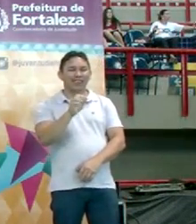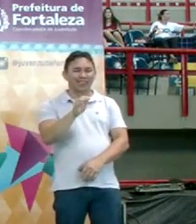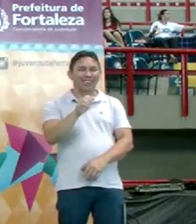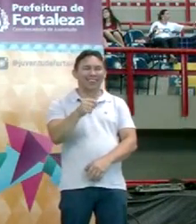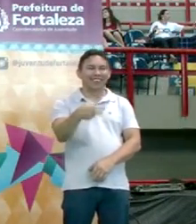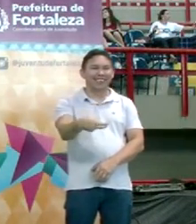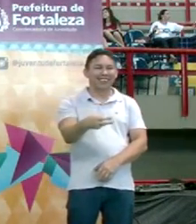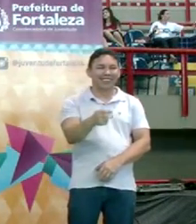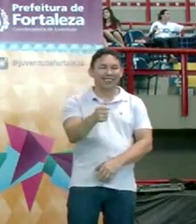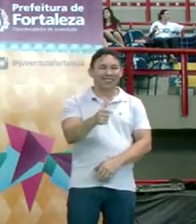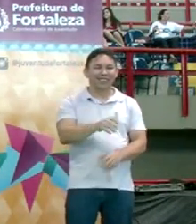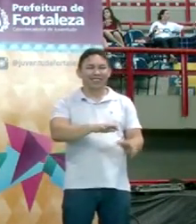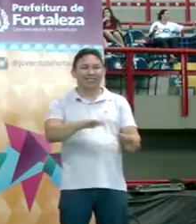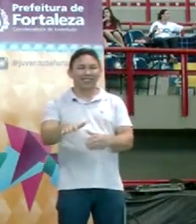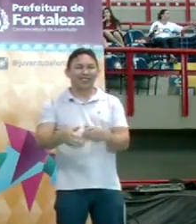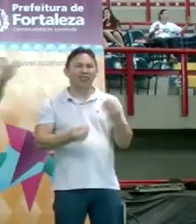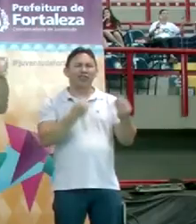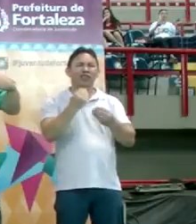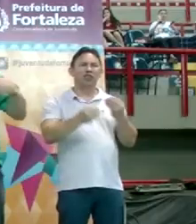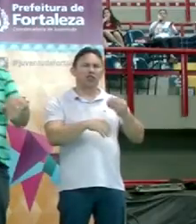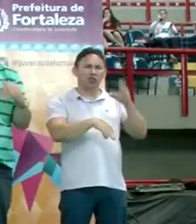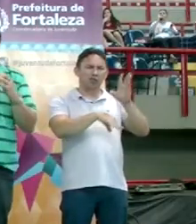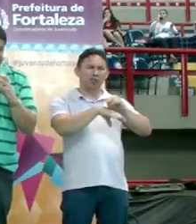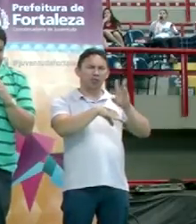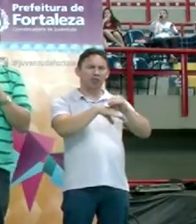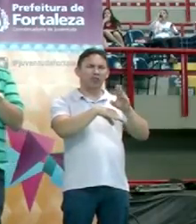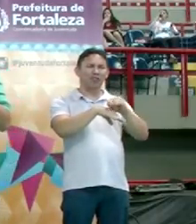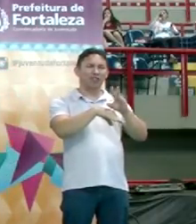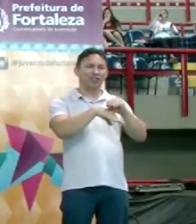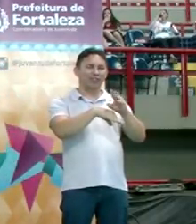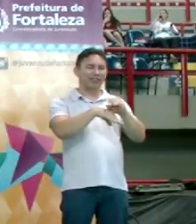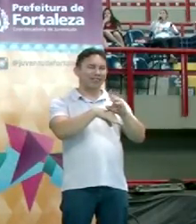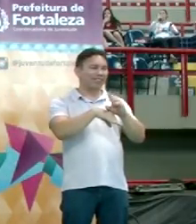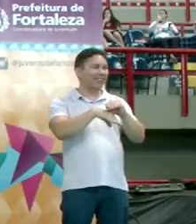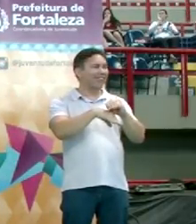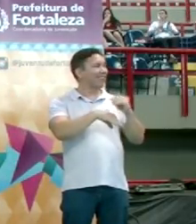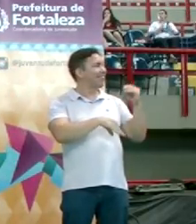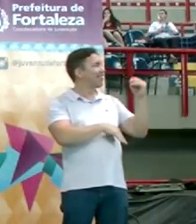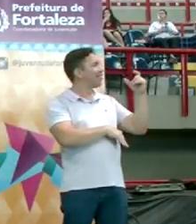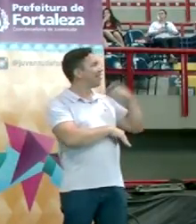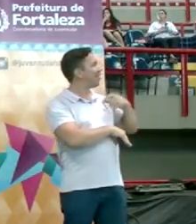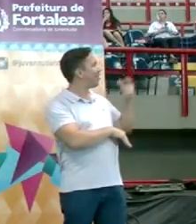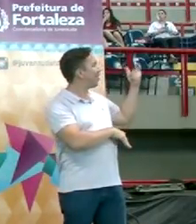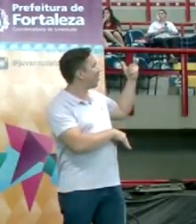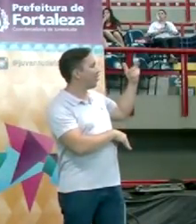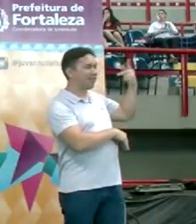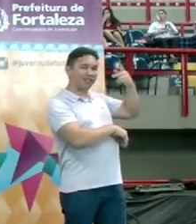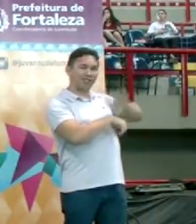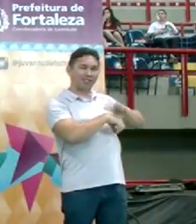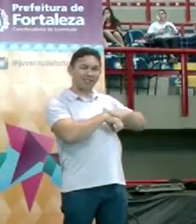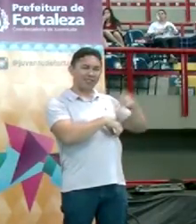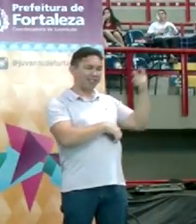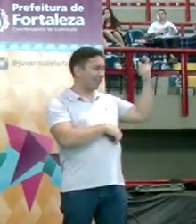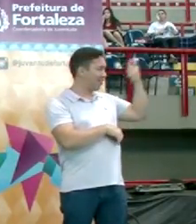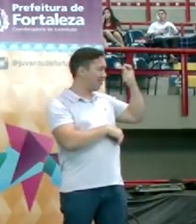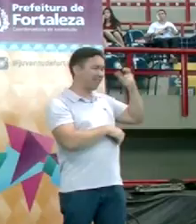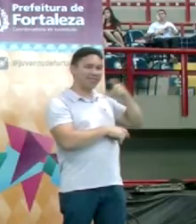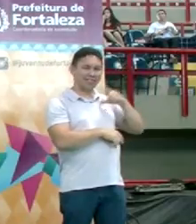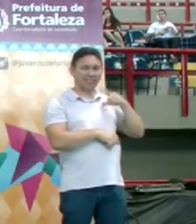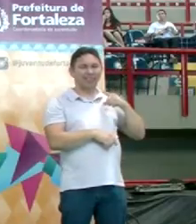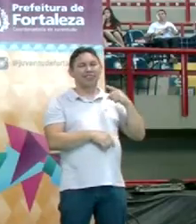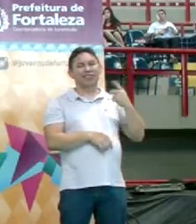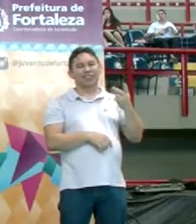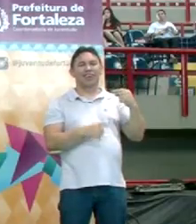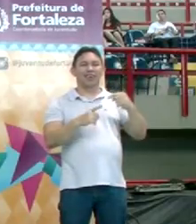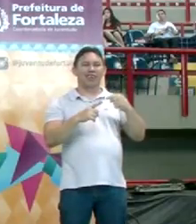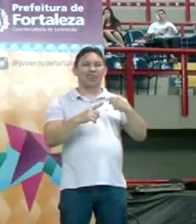quando é que a gente um dia, né, sabia que a gente ia tirar uma foto da gente mesmo? Aí a gente usa o selfie. Selfie é uma partícula